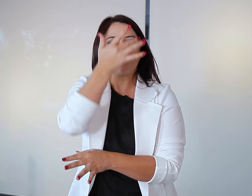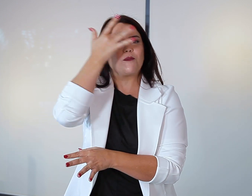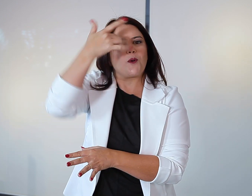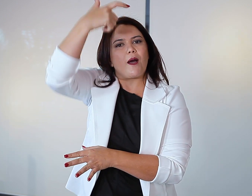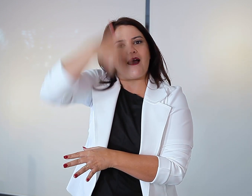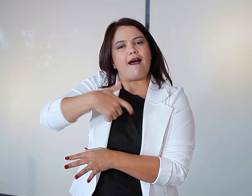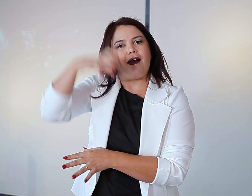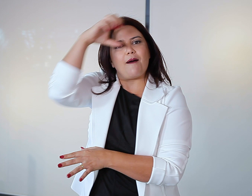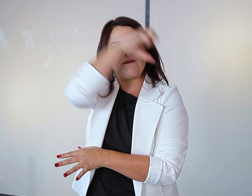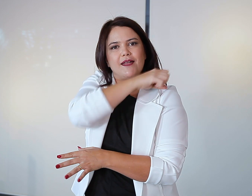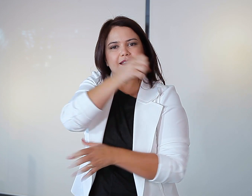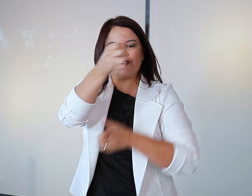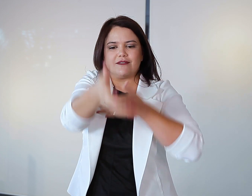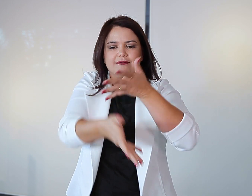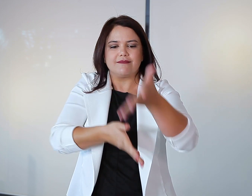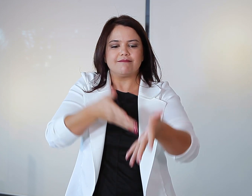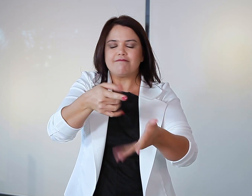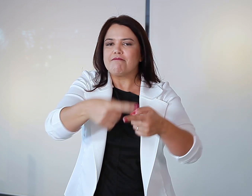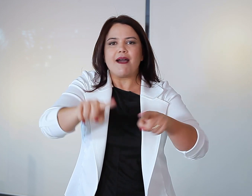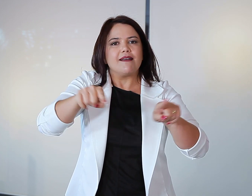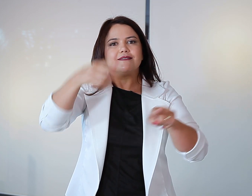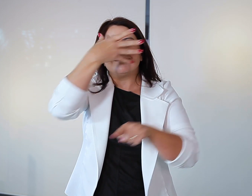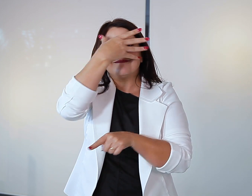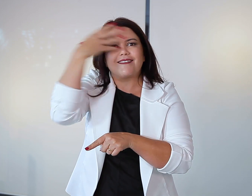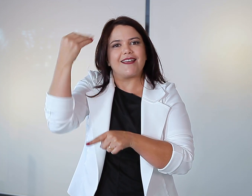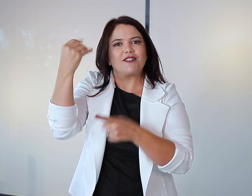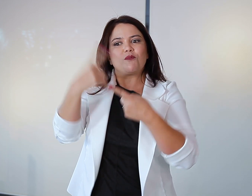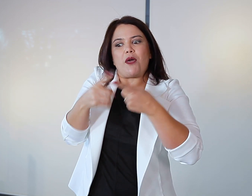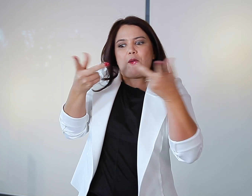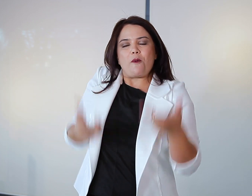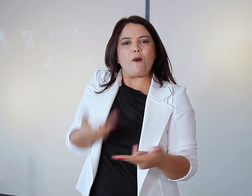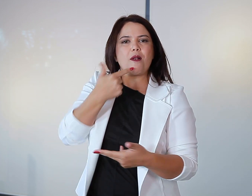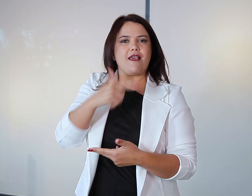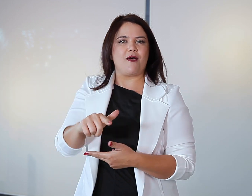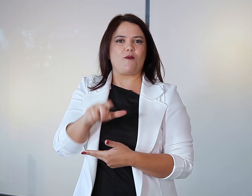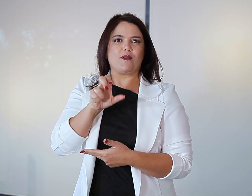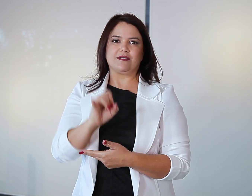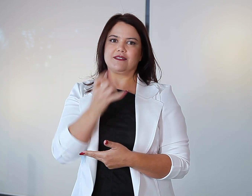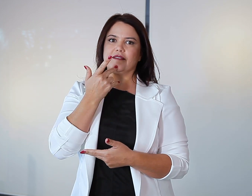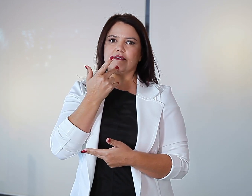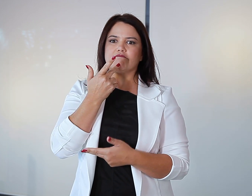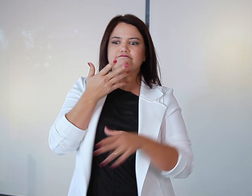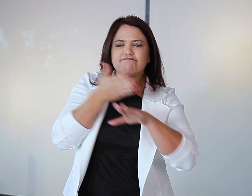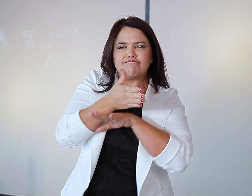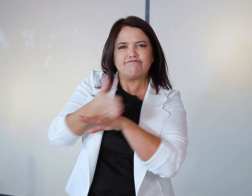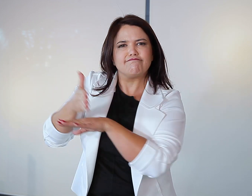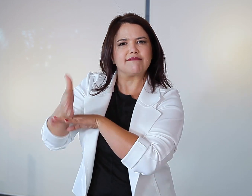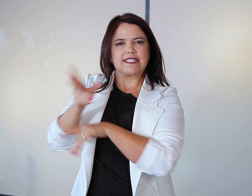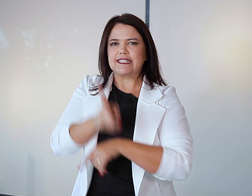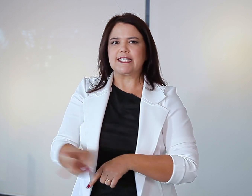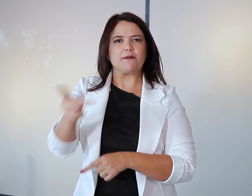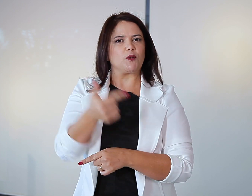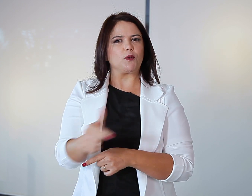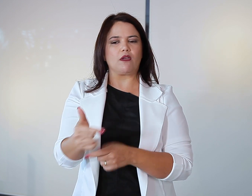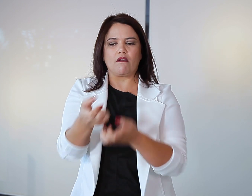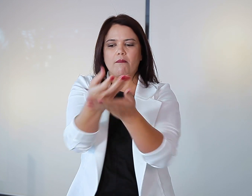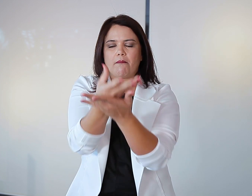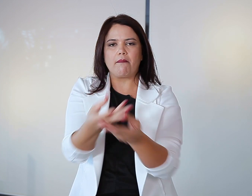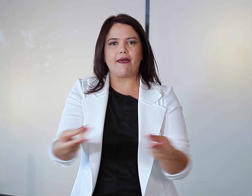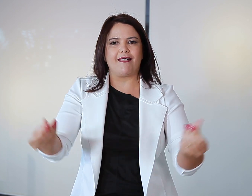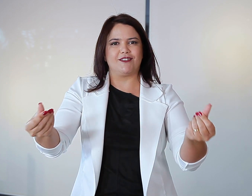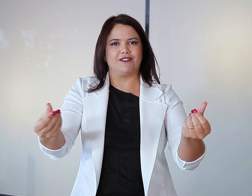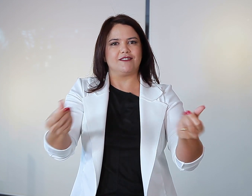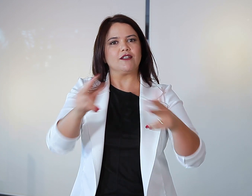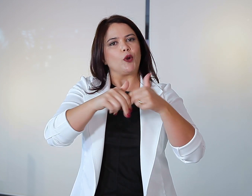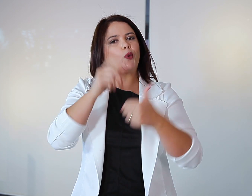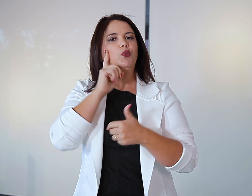são peculiares de qualquer pessoa. Então nós temos que ter respeito à sua língua materna e evitar que a mesma se perca